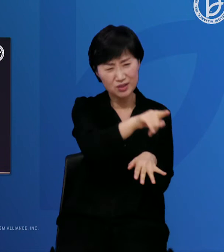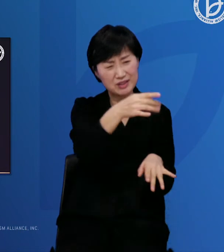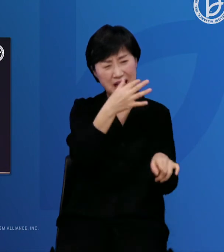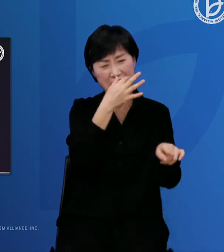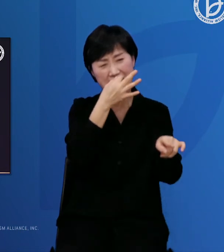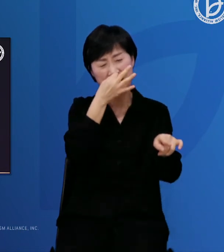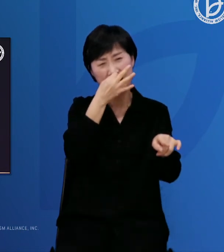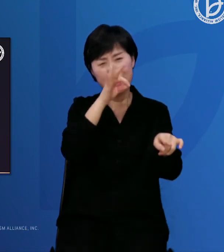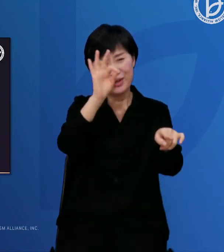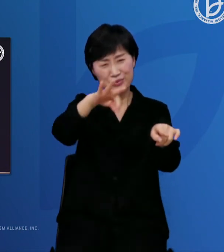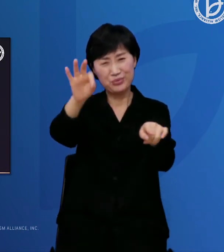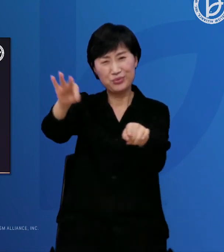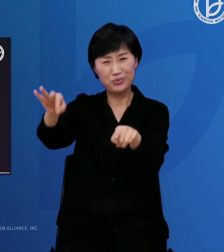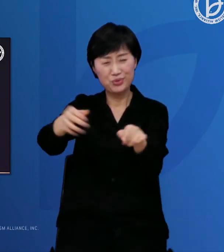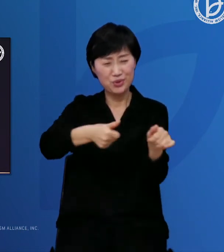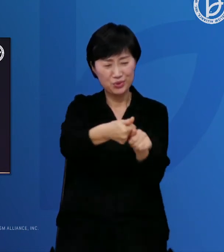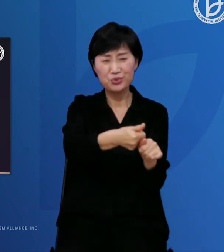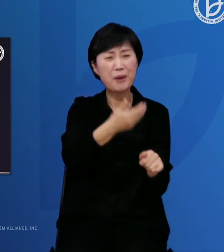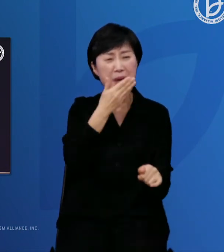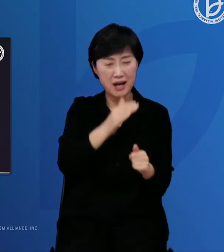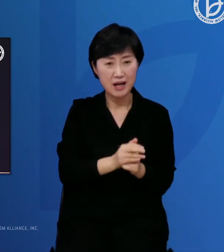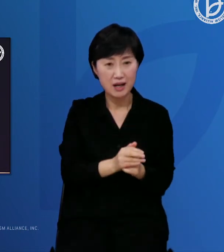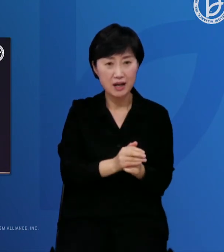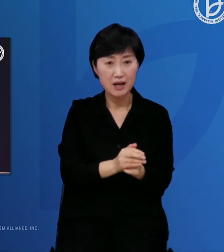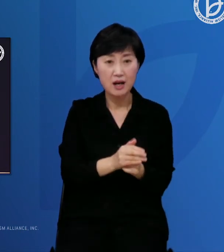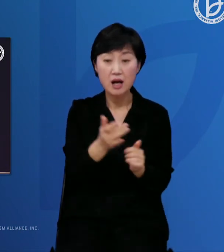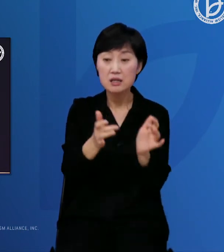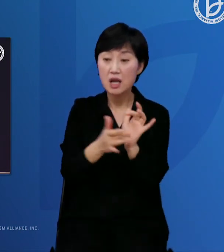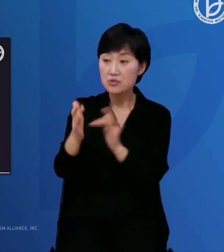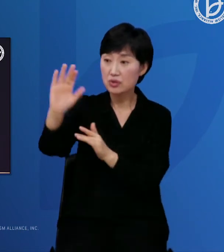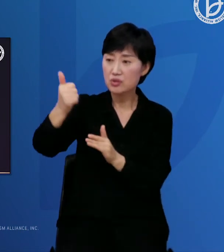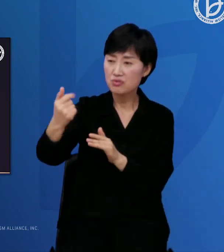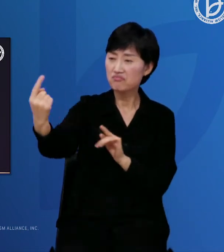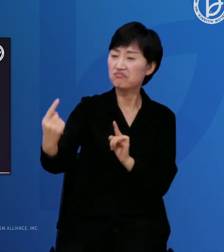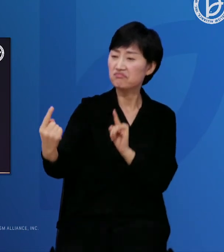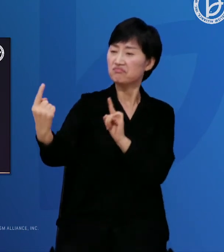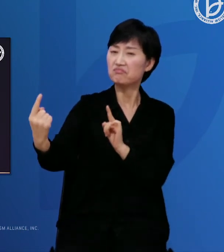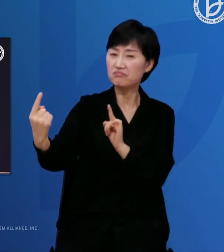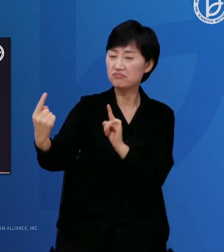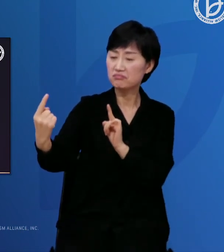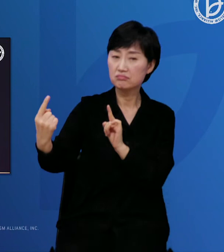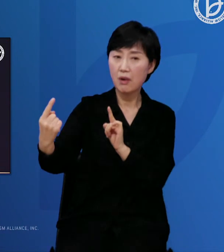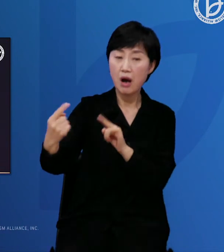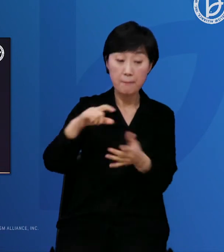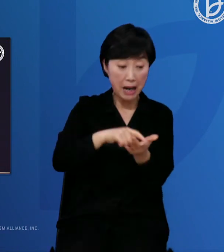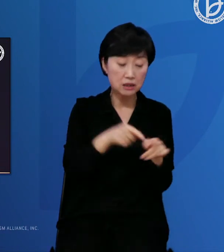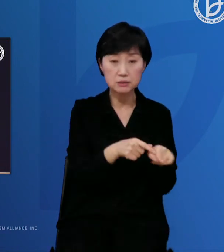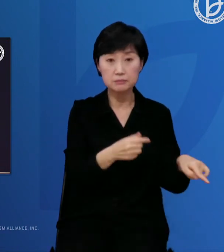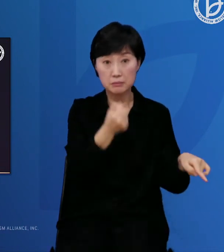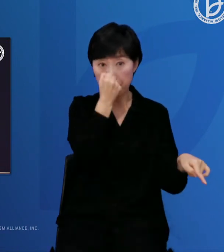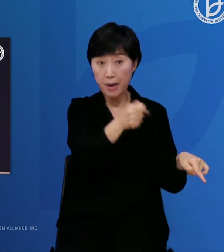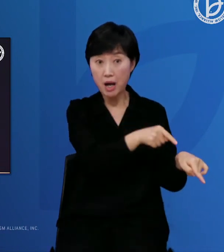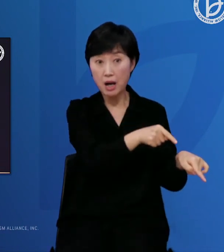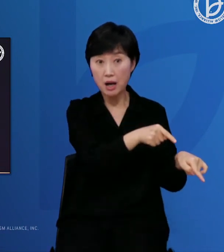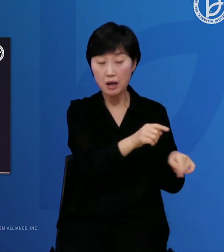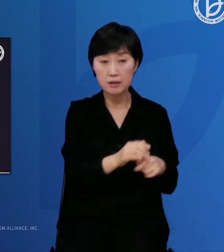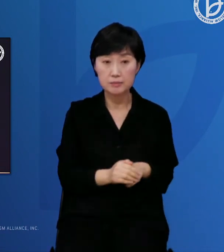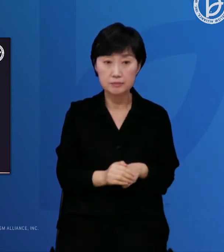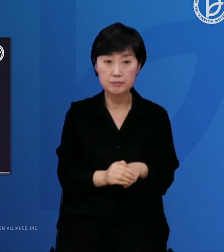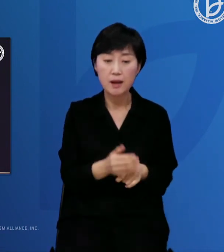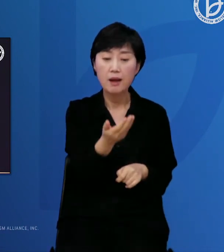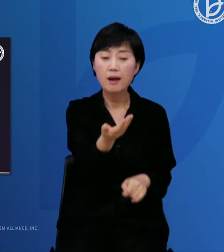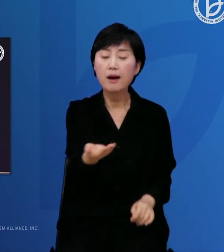no competition because he even is bold enough to stand before Christ. 큰 재앙 만났을 때 방주가 되시는